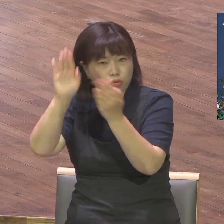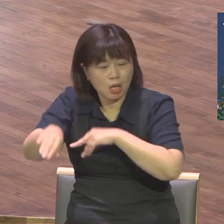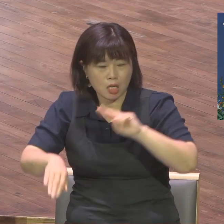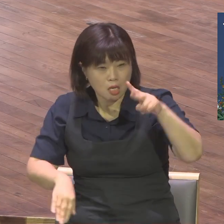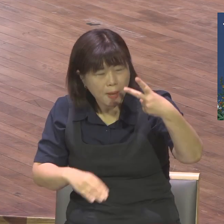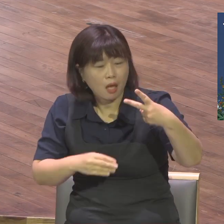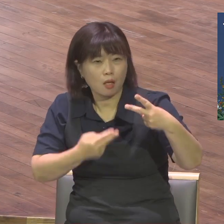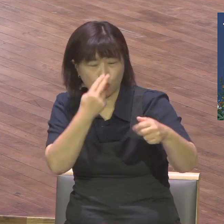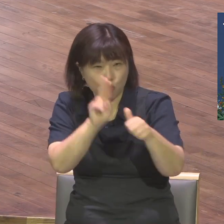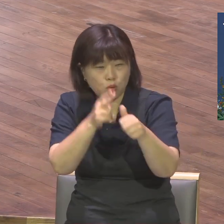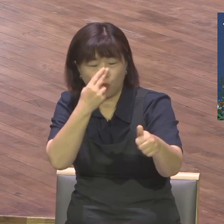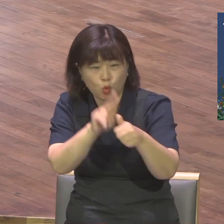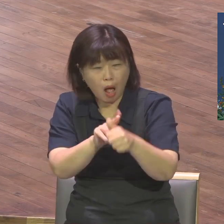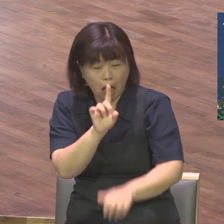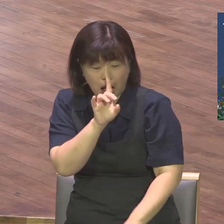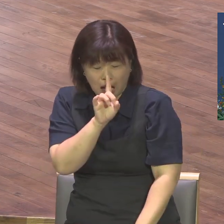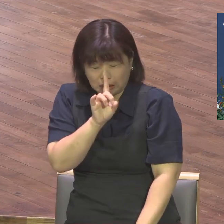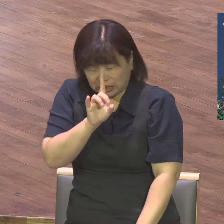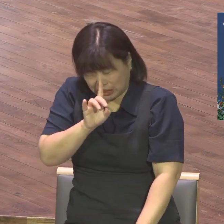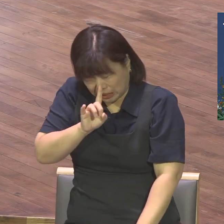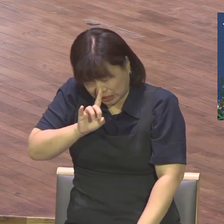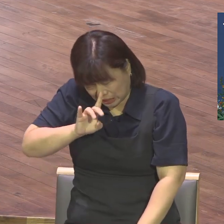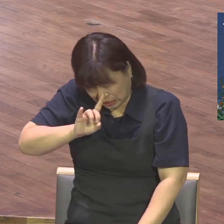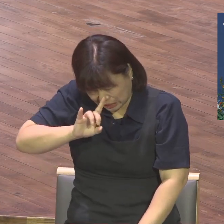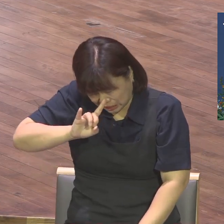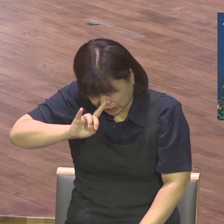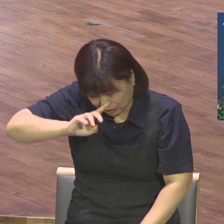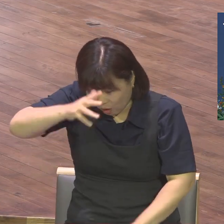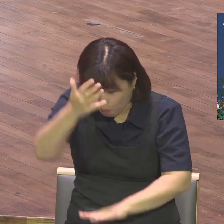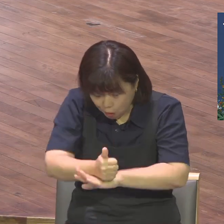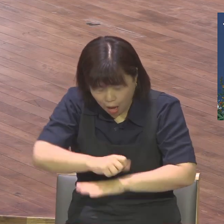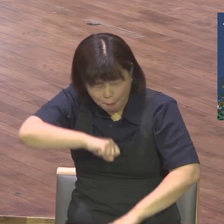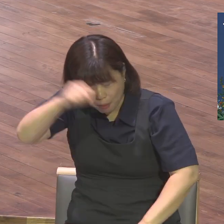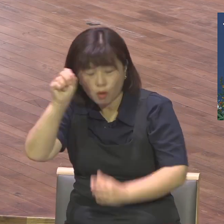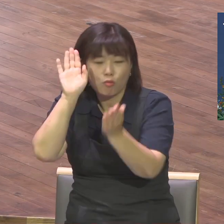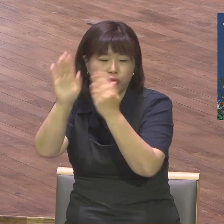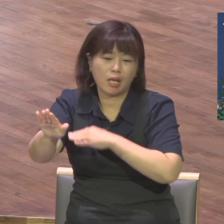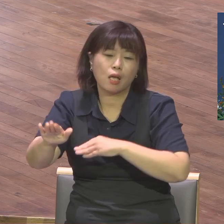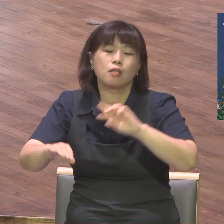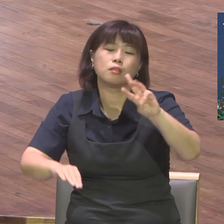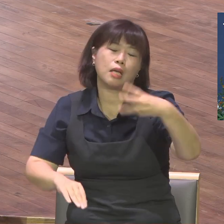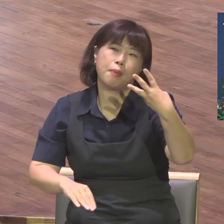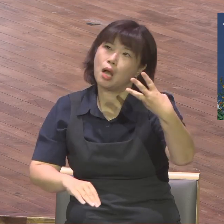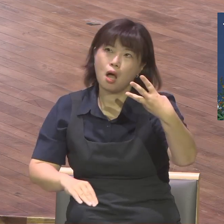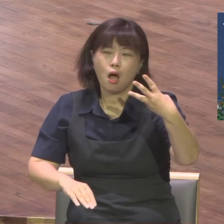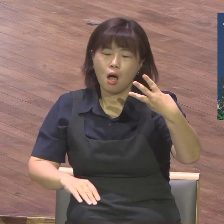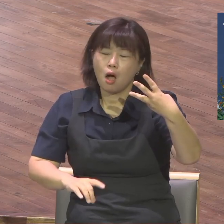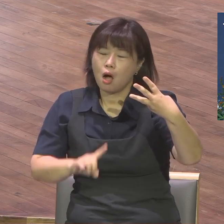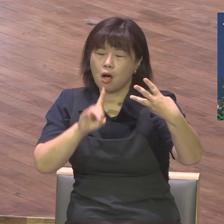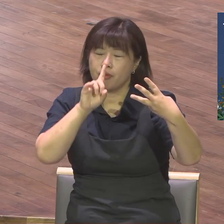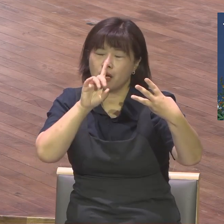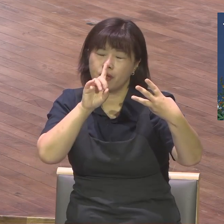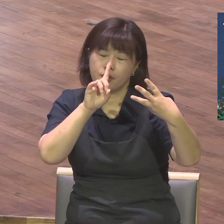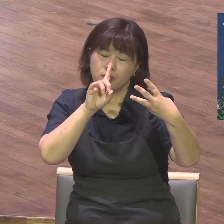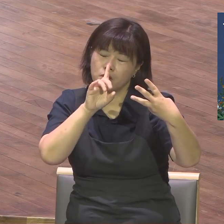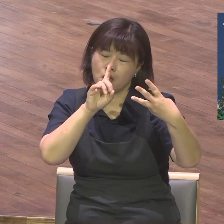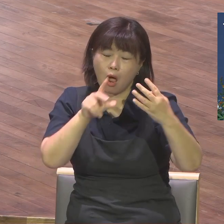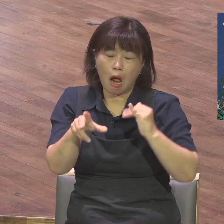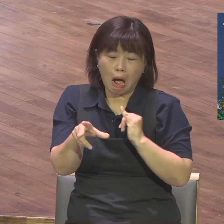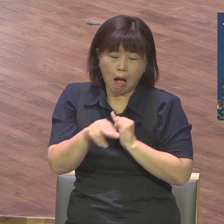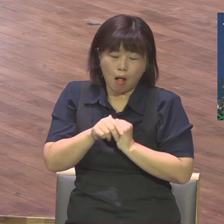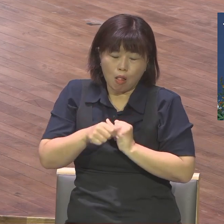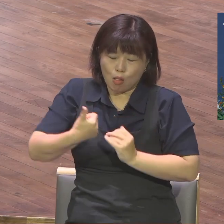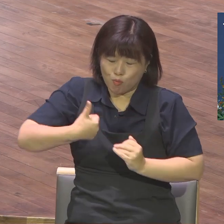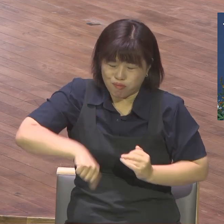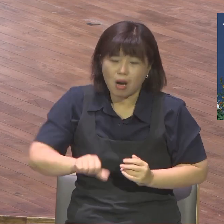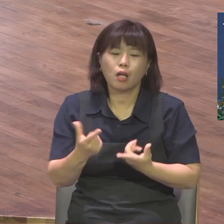계산의 고통 아시겠어요? 이 마디, 이 마치 대나무가 자라면서 그 마디가 있는 것처럼 이 교회 보는 영적